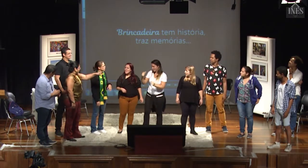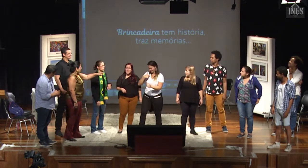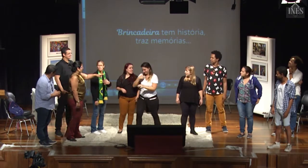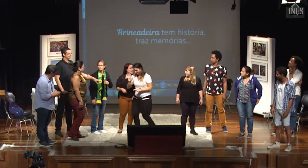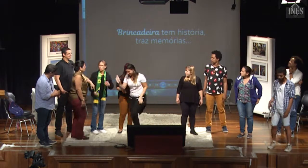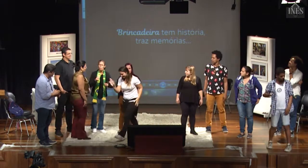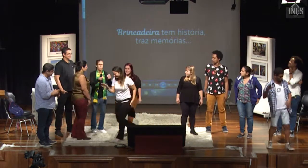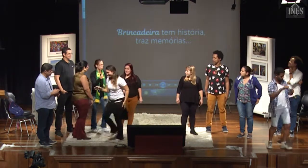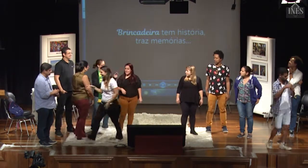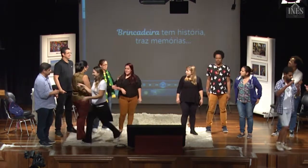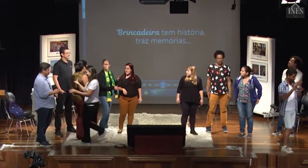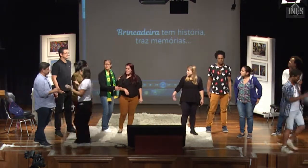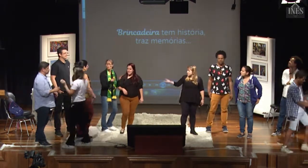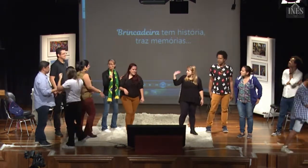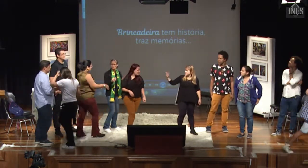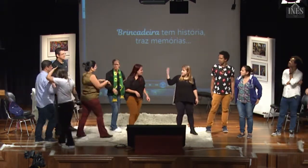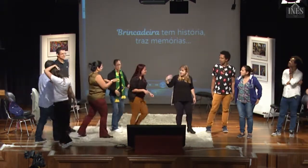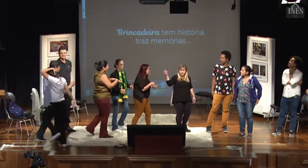Posso começar? Eu quero começar.